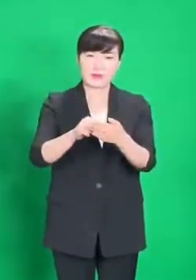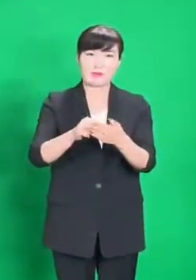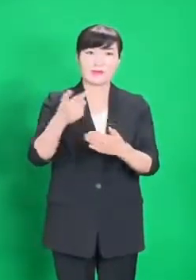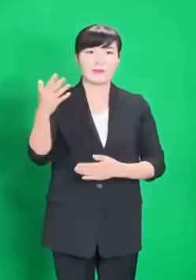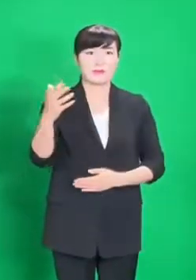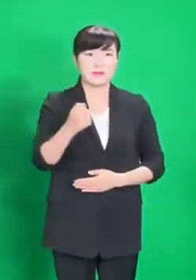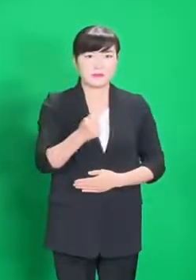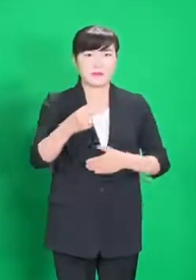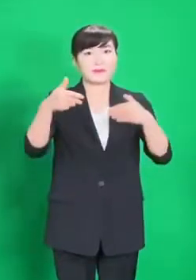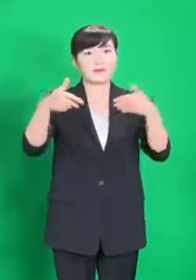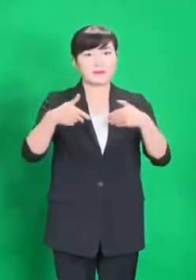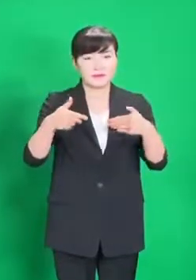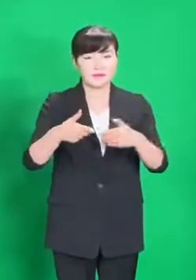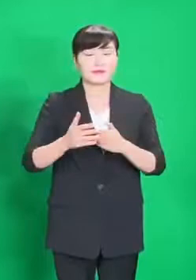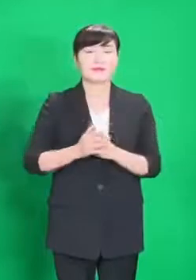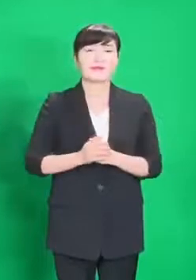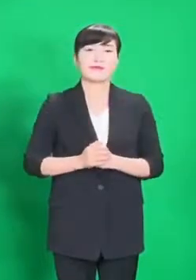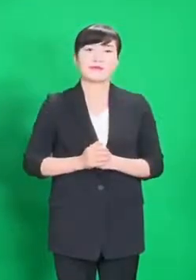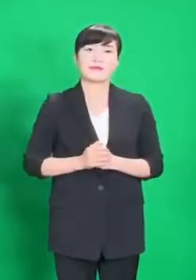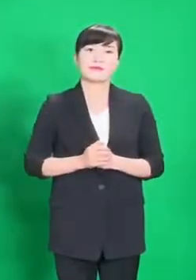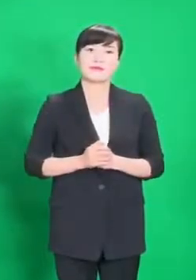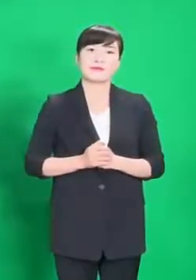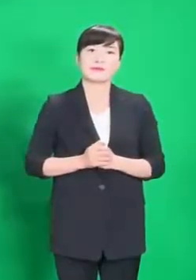깊이 되새겨야 하겠습니다.